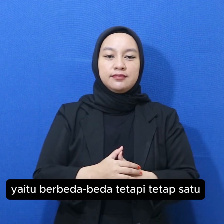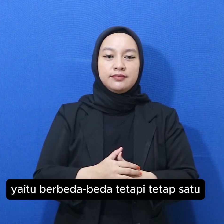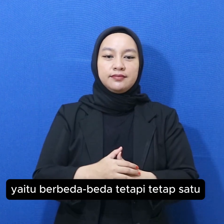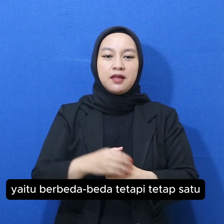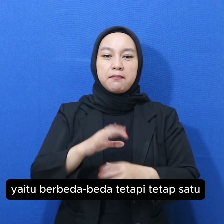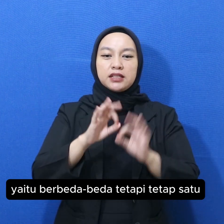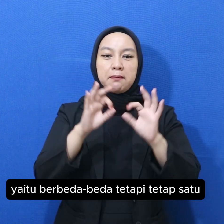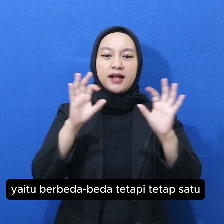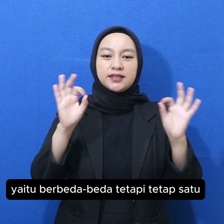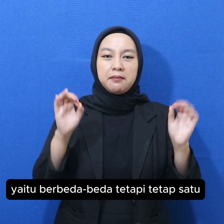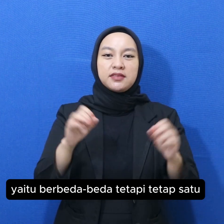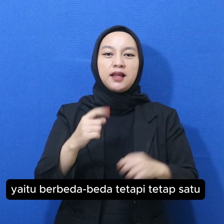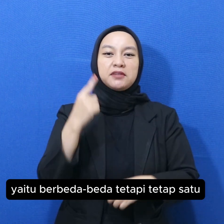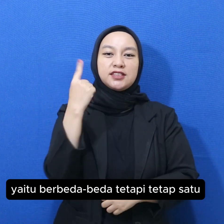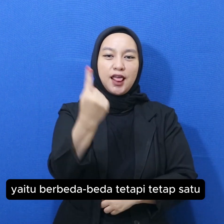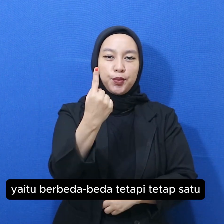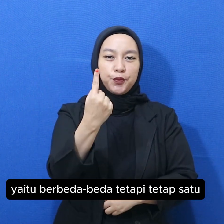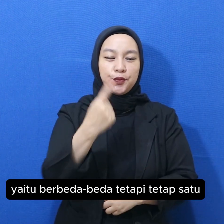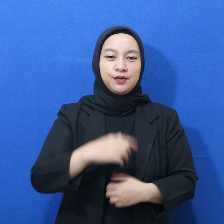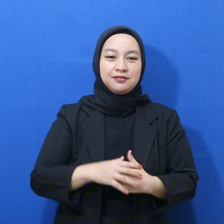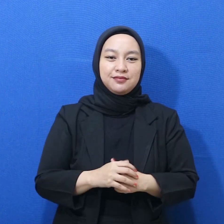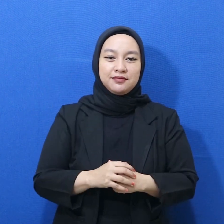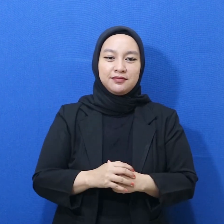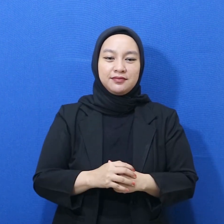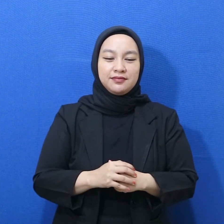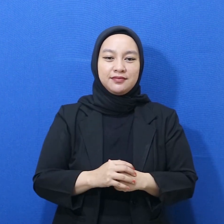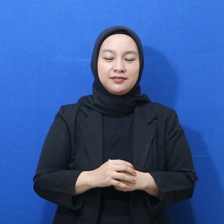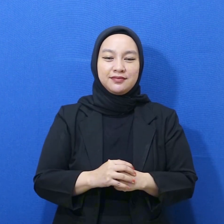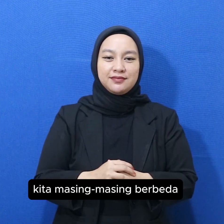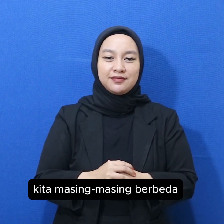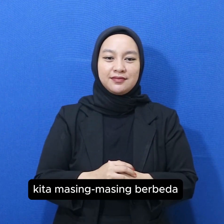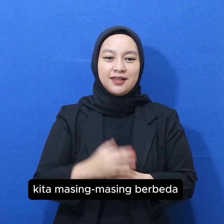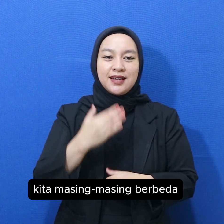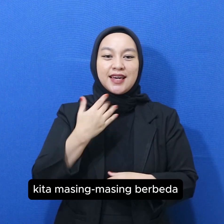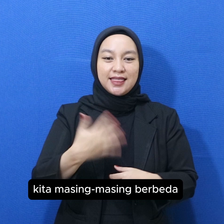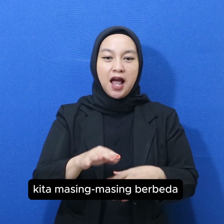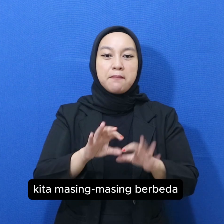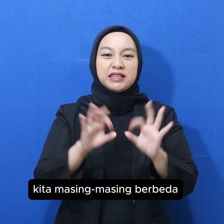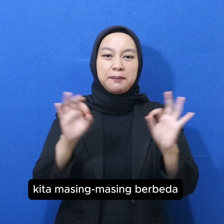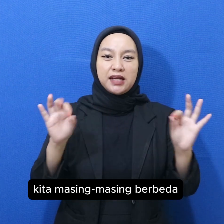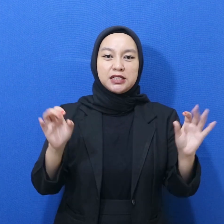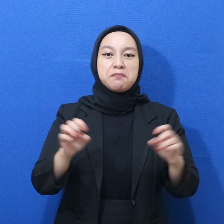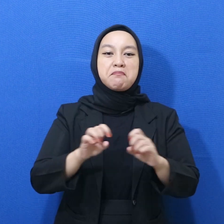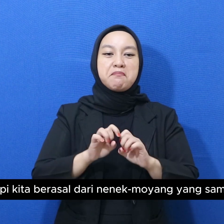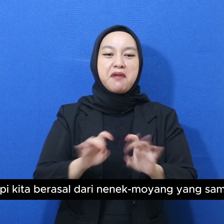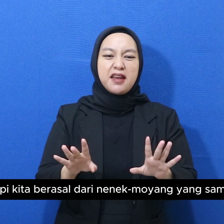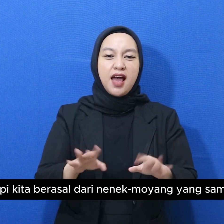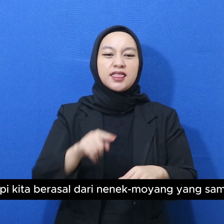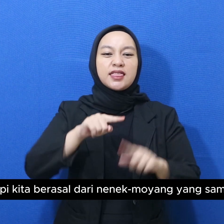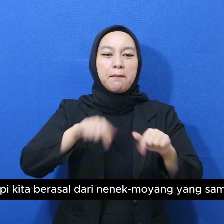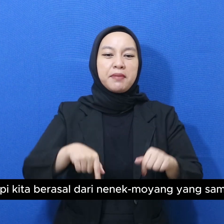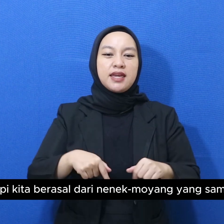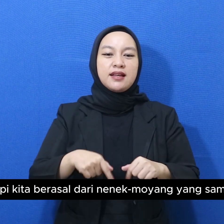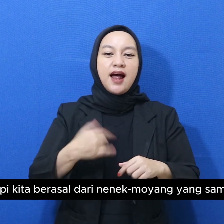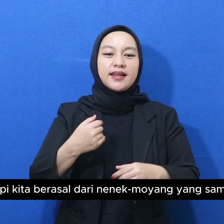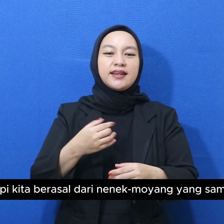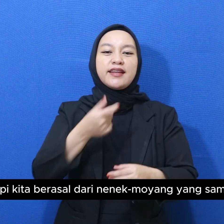tetapi tetap satu. Kita masing-masing berbeda, tetapi kita berasal dari nenek moyang yang